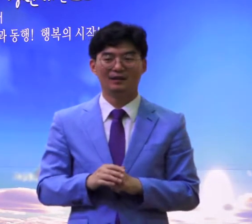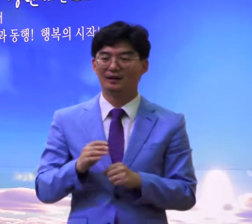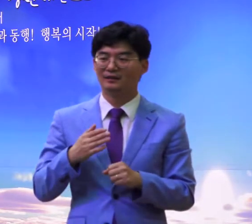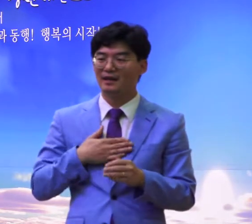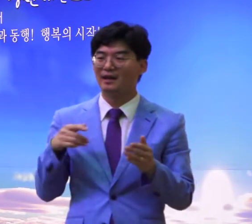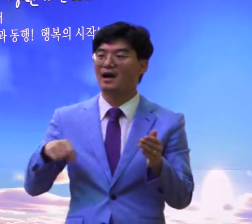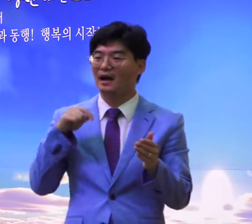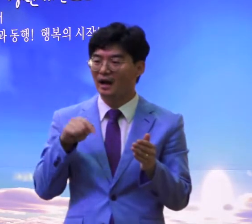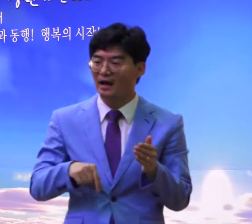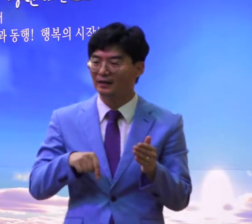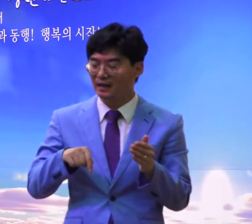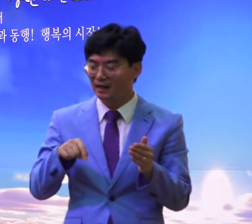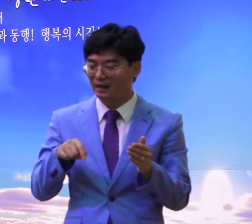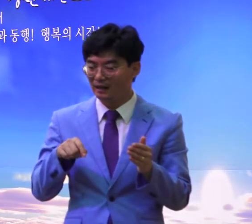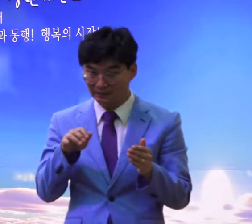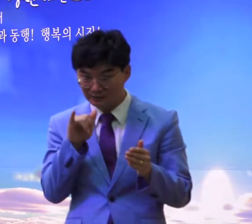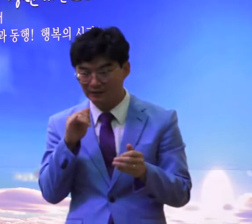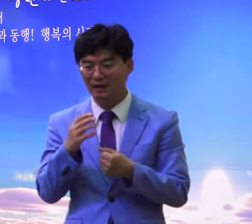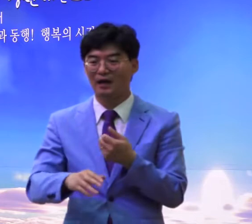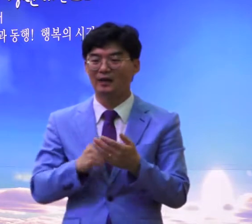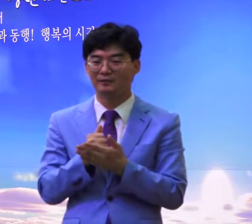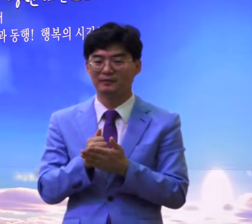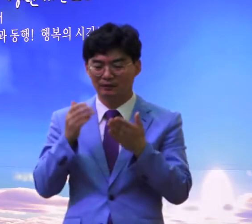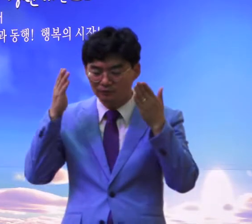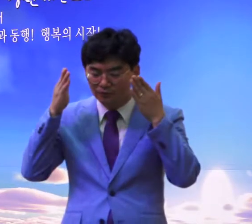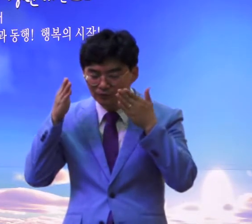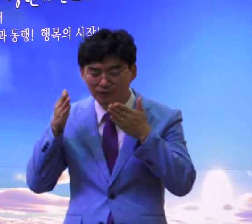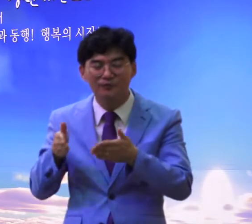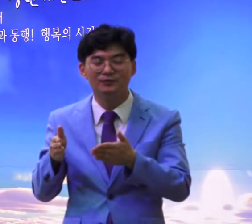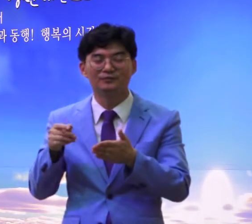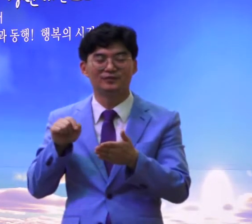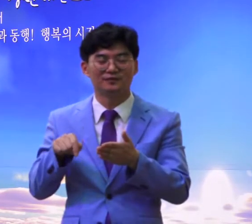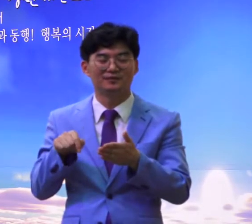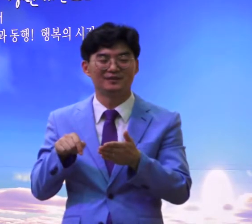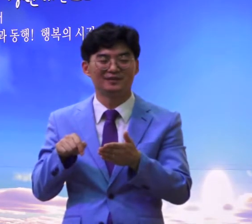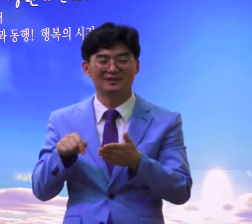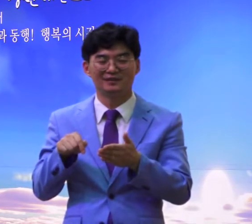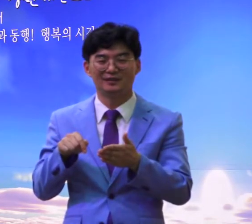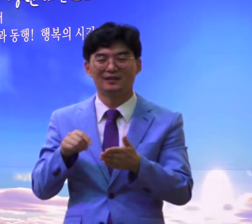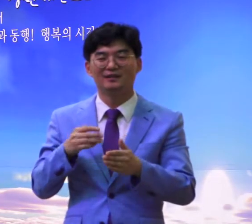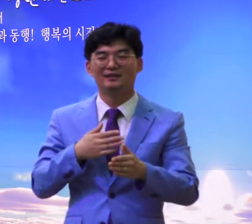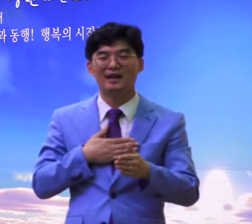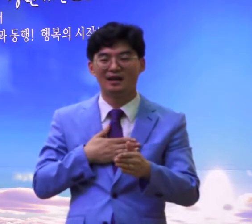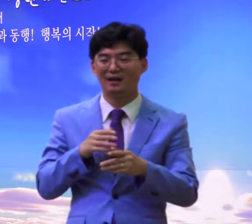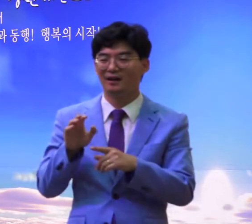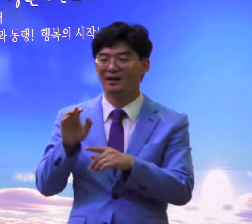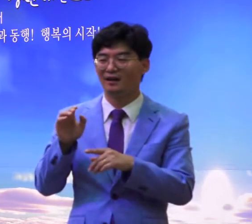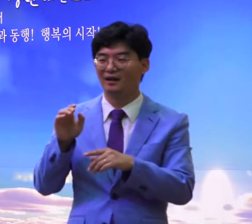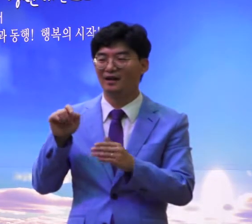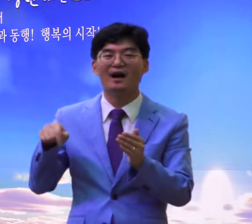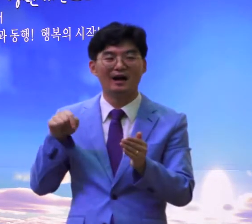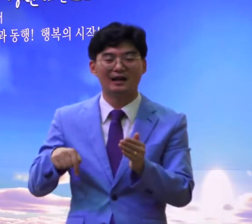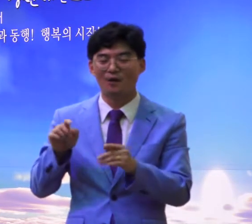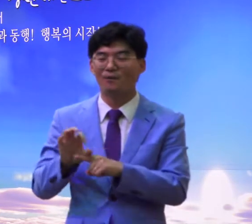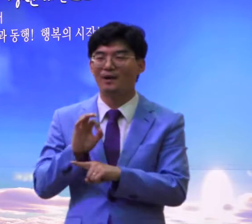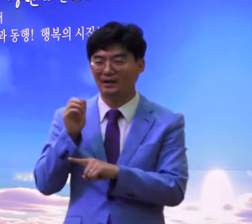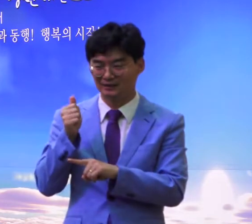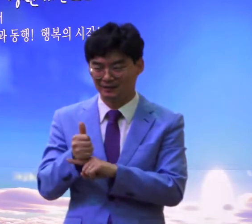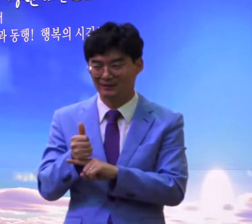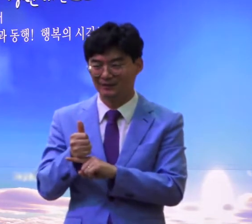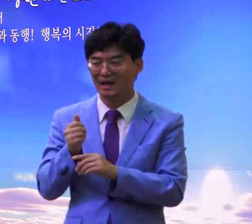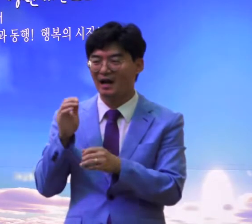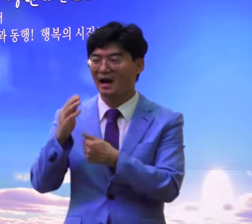조금 더 집중하는 것, 그것이 순종의 걸음입니다. 나의 왕이신 하나님 앞에서